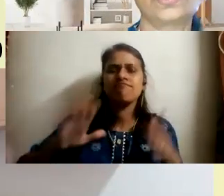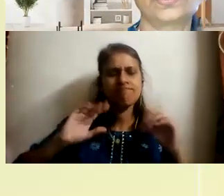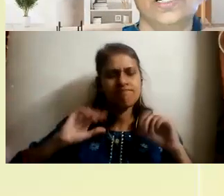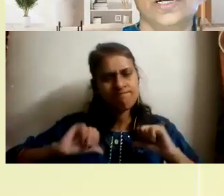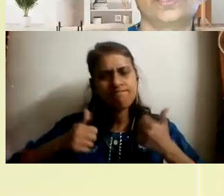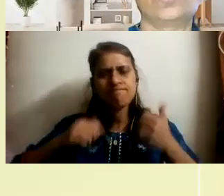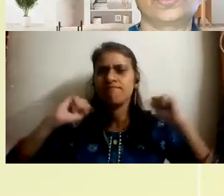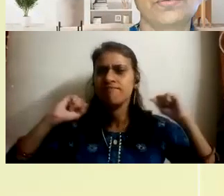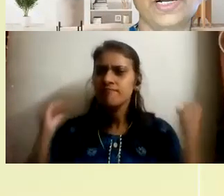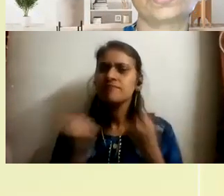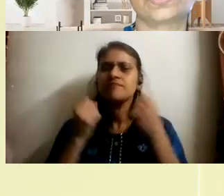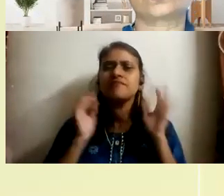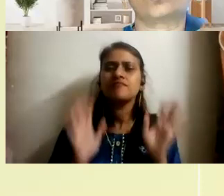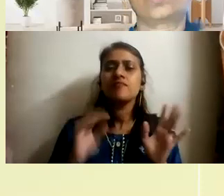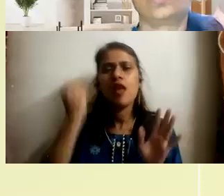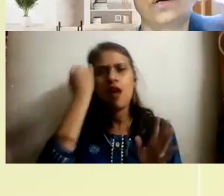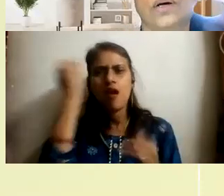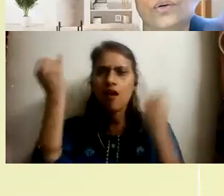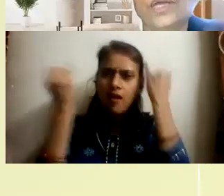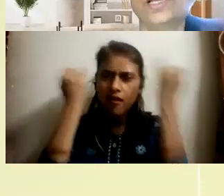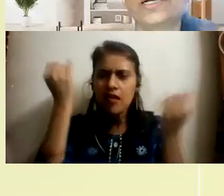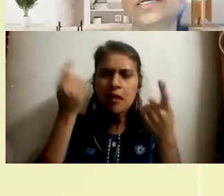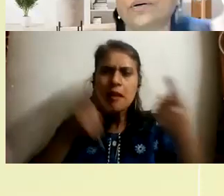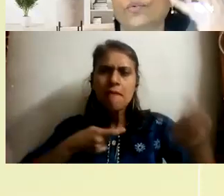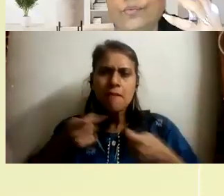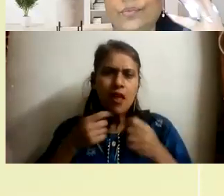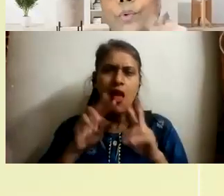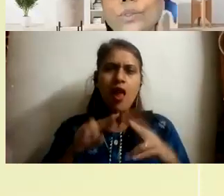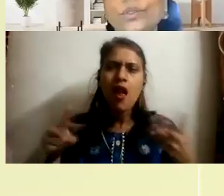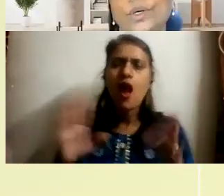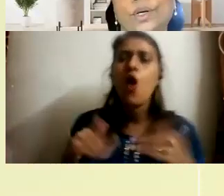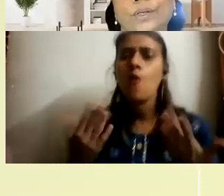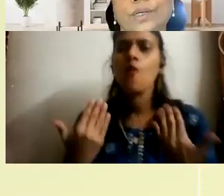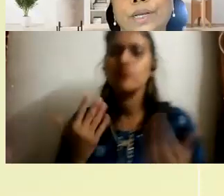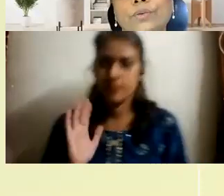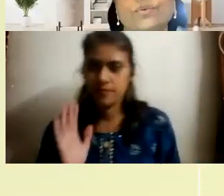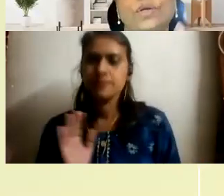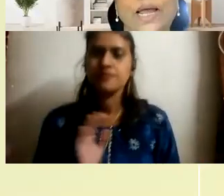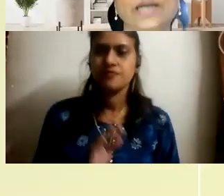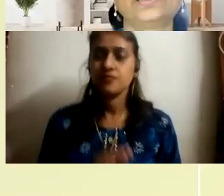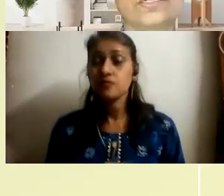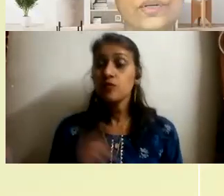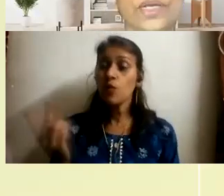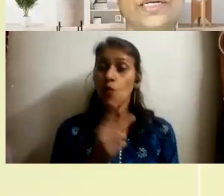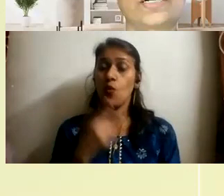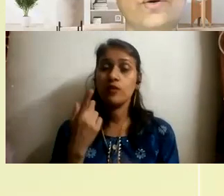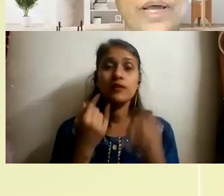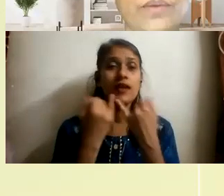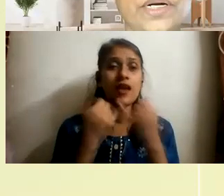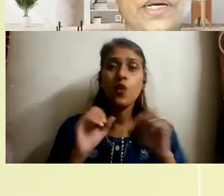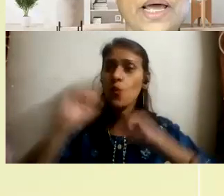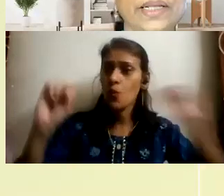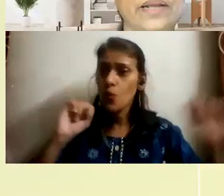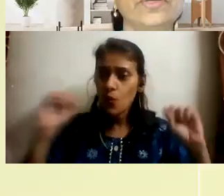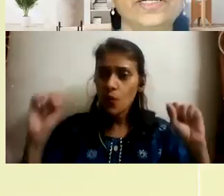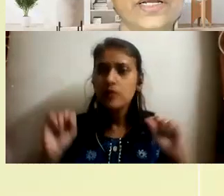क्रिएट एंटरप्राइजेस और लुकिंग एट द बोथ द इंडिविजुअल एंड द सोसाइटल